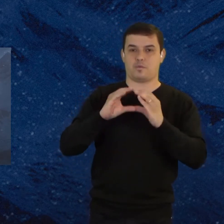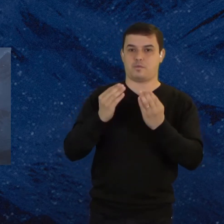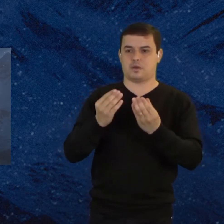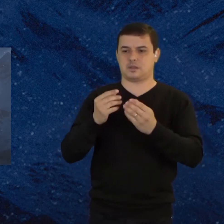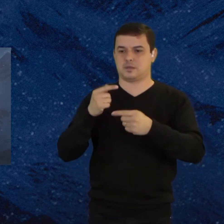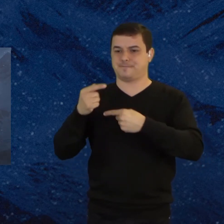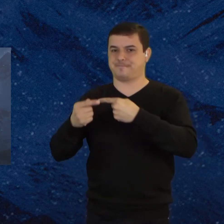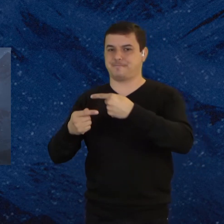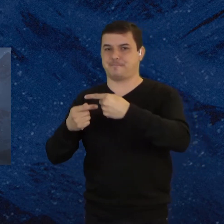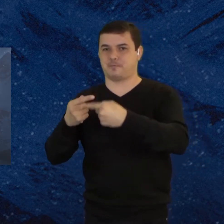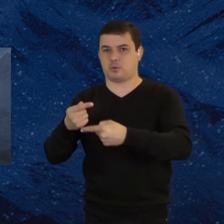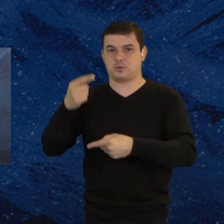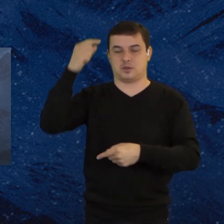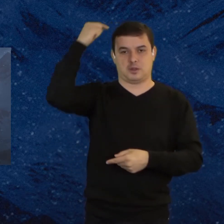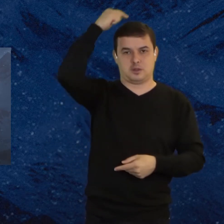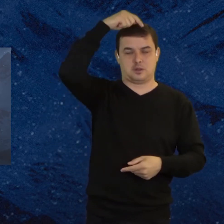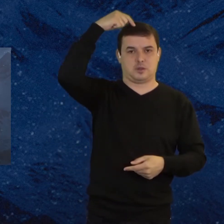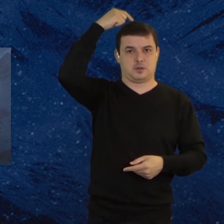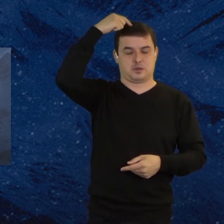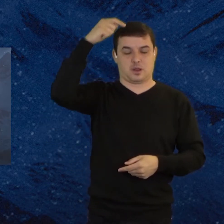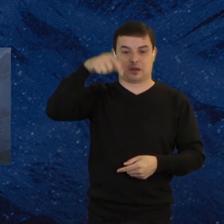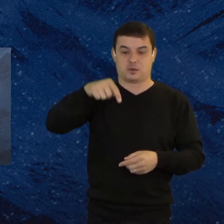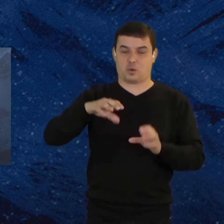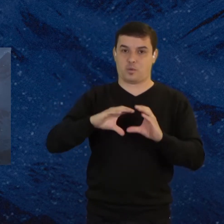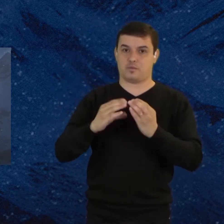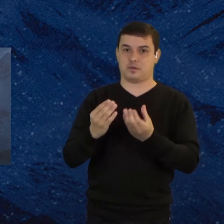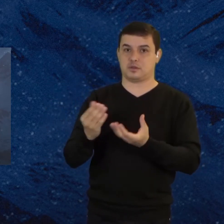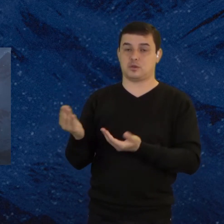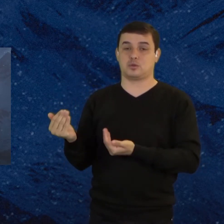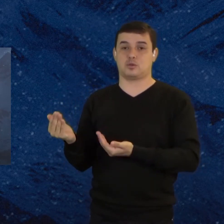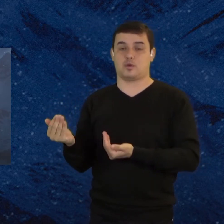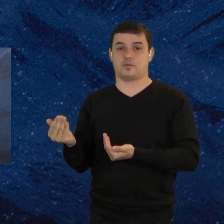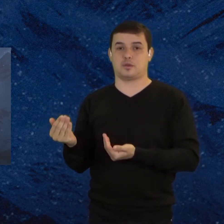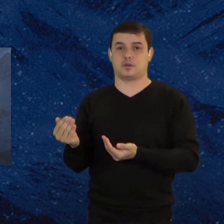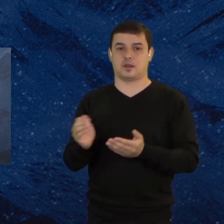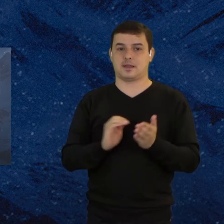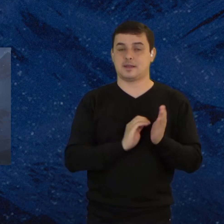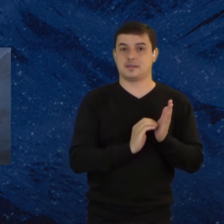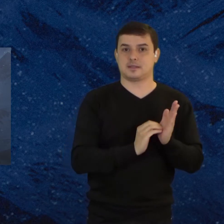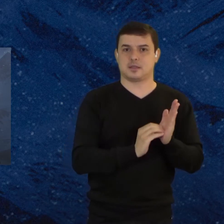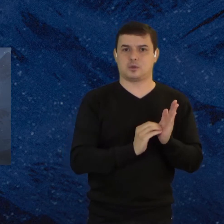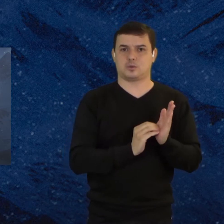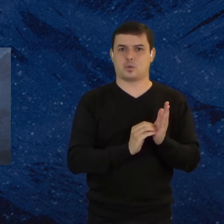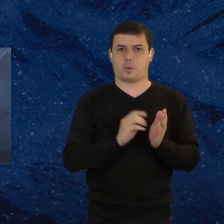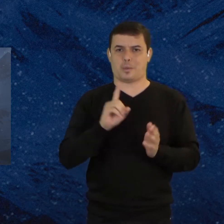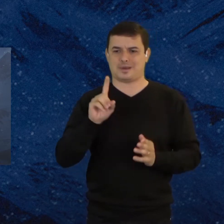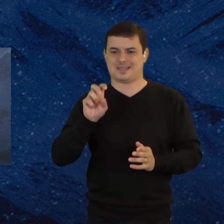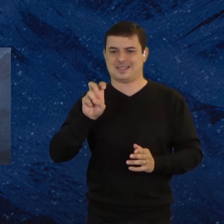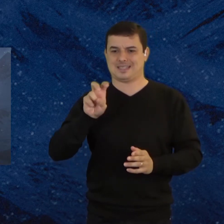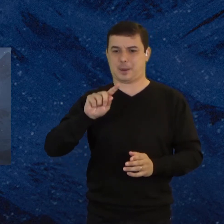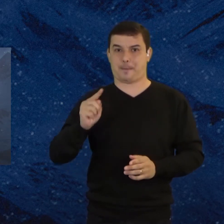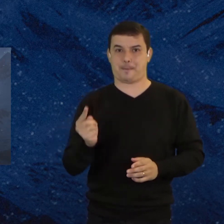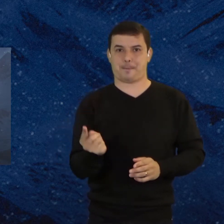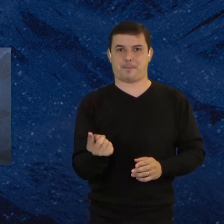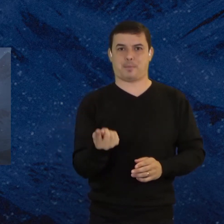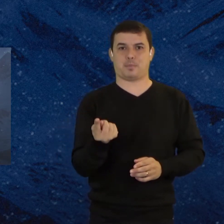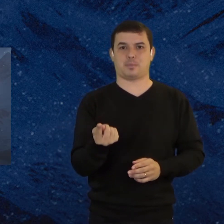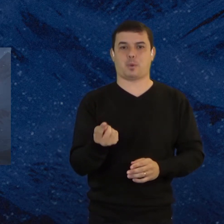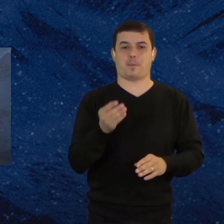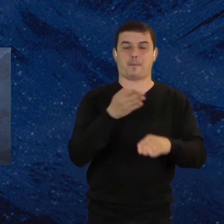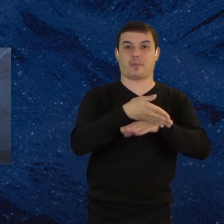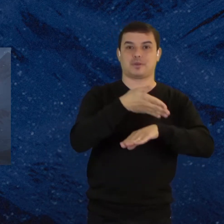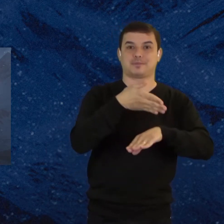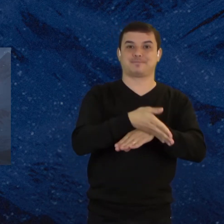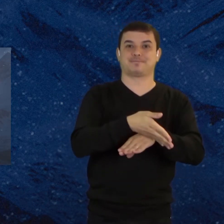esta conferência, nós temos um número de inscritos de 15 mil ou mais de 15